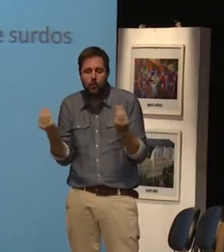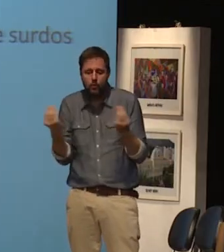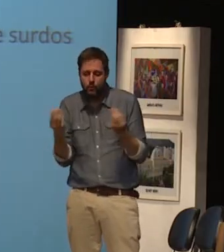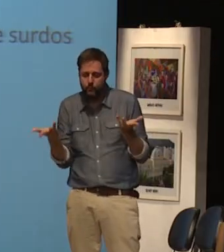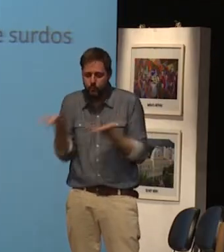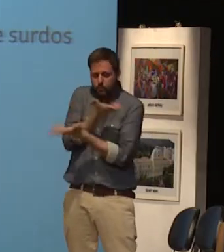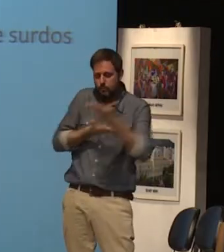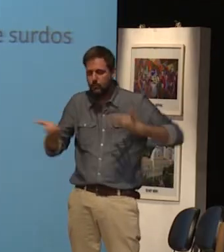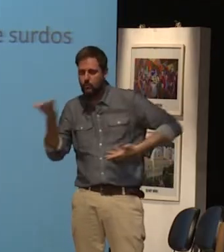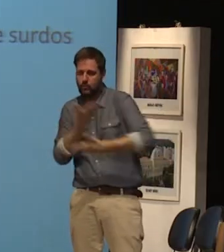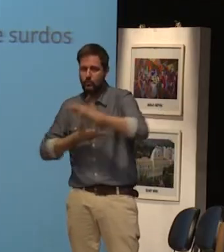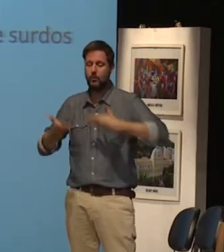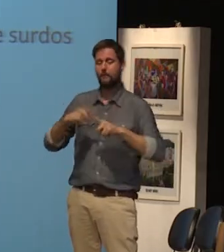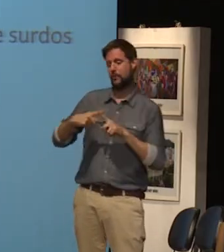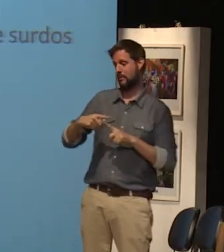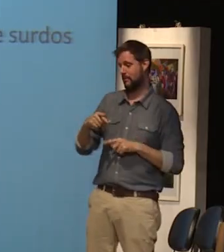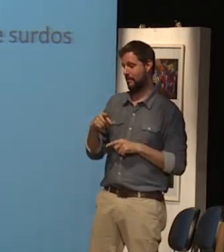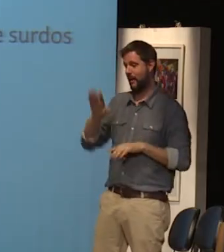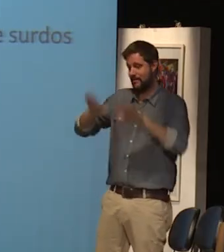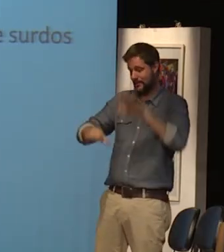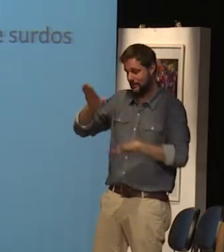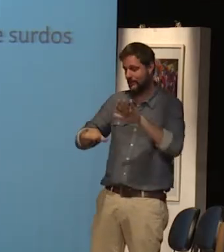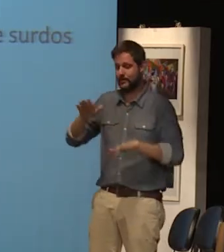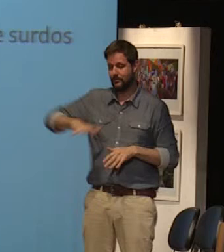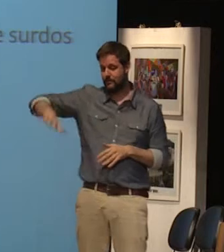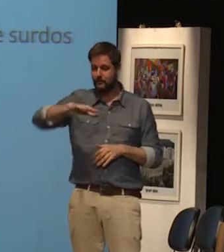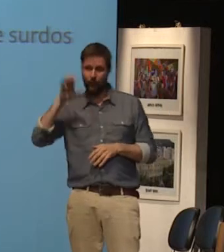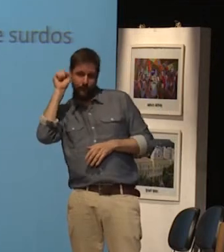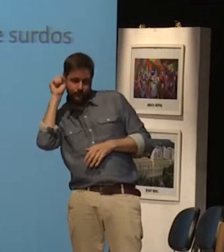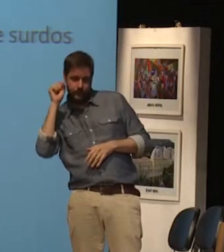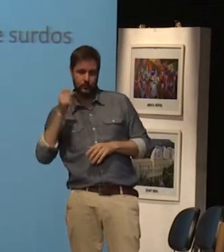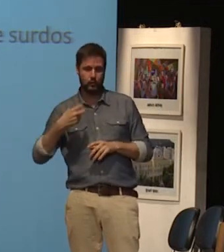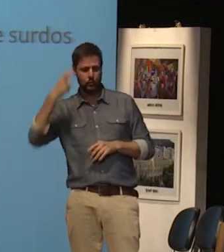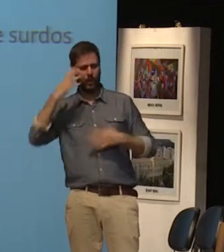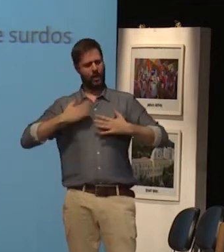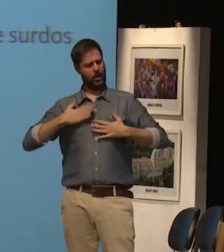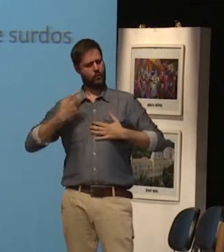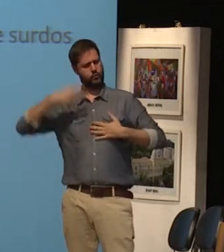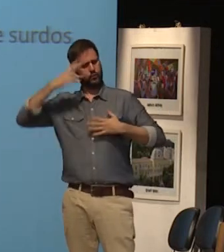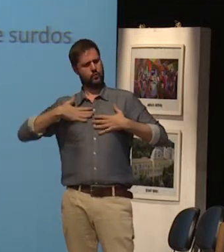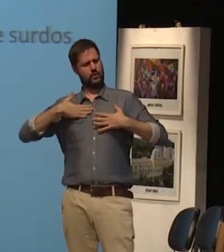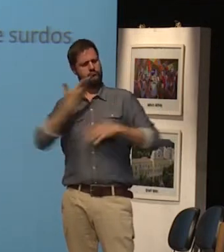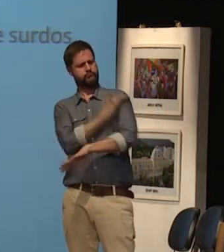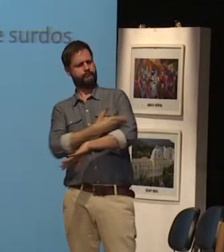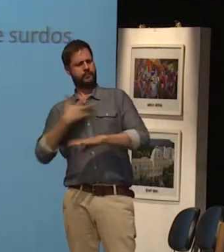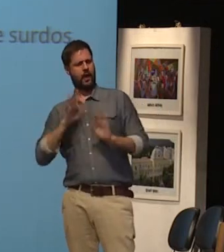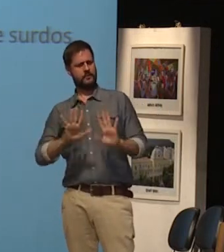espaço cultural, onde essa relação se dá, às vezes o ouvinte não fala, eu tenho meu ouvinte, eu tenho